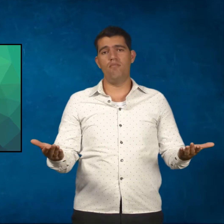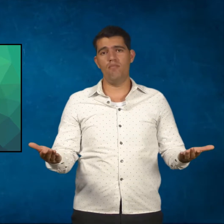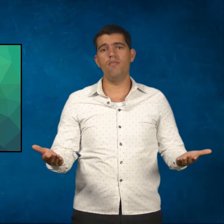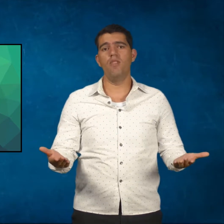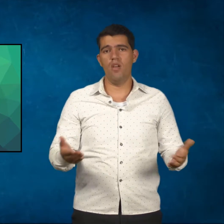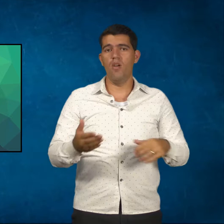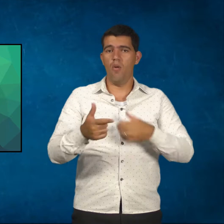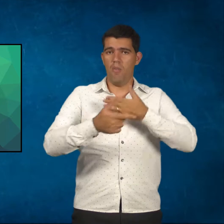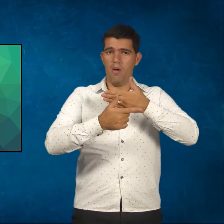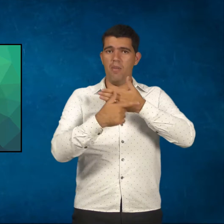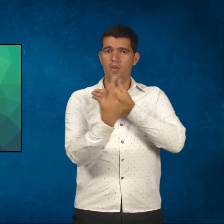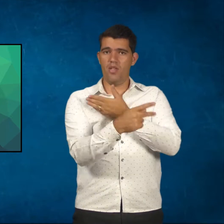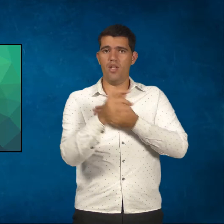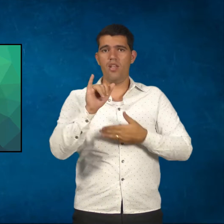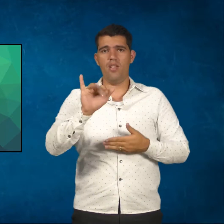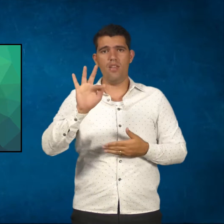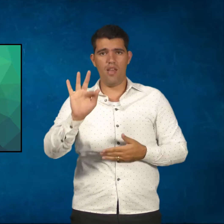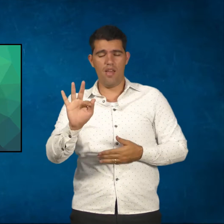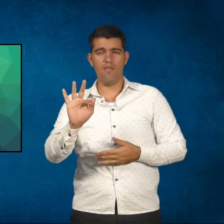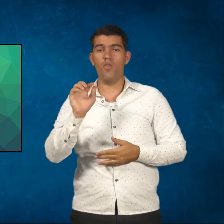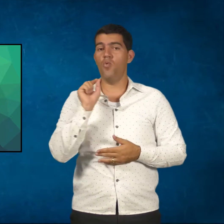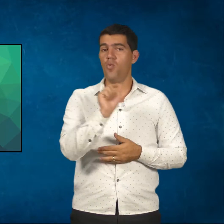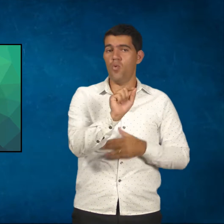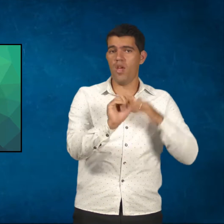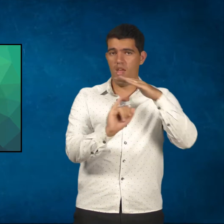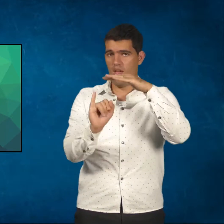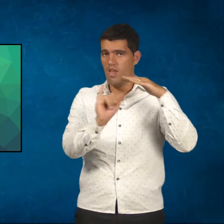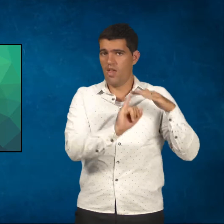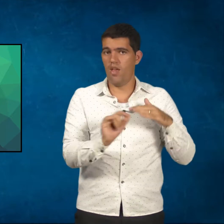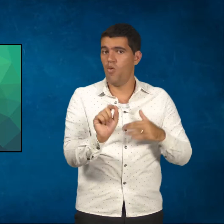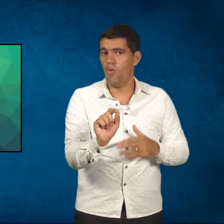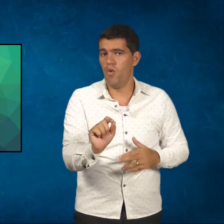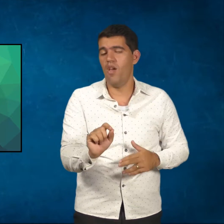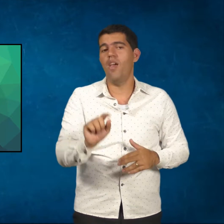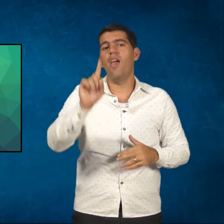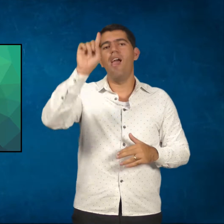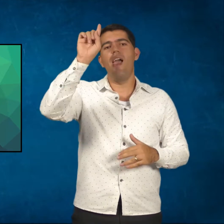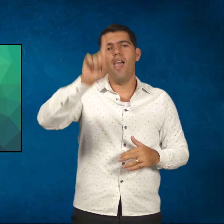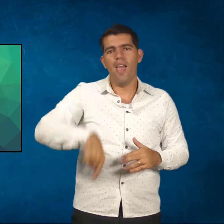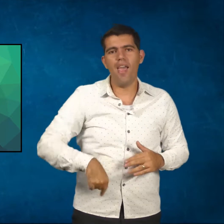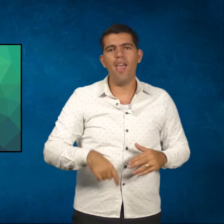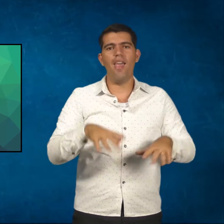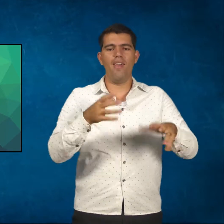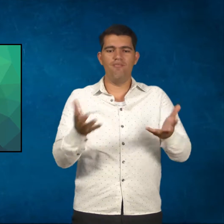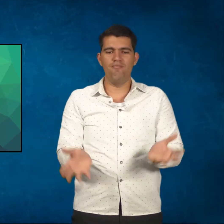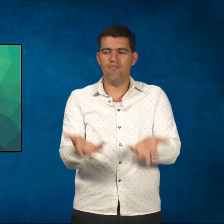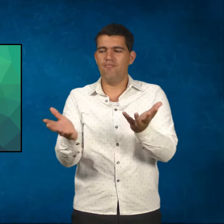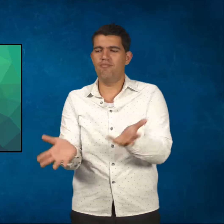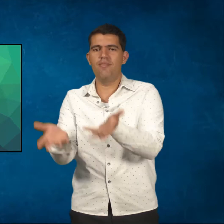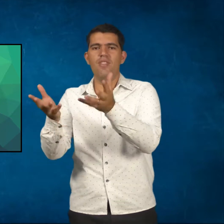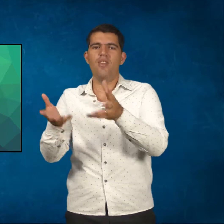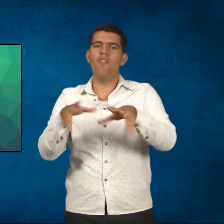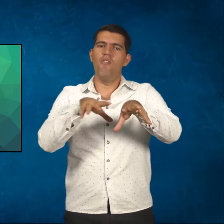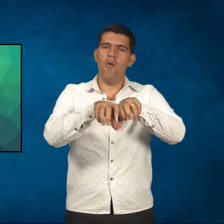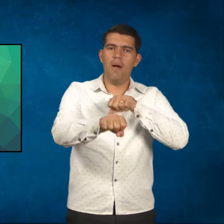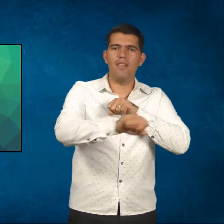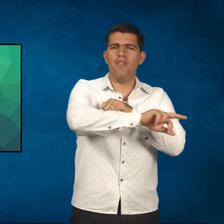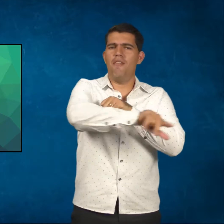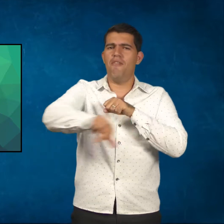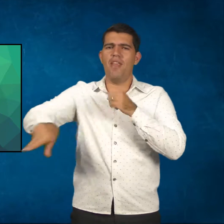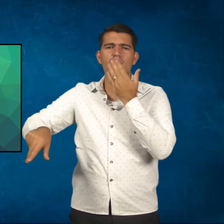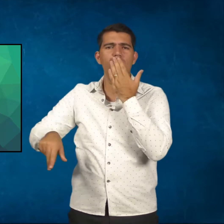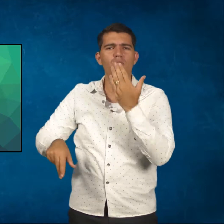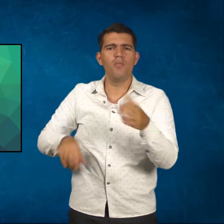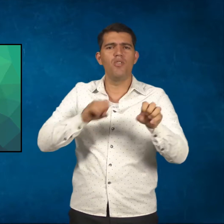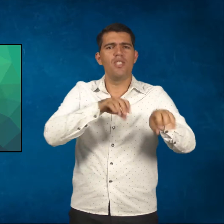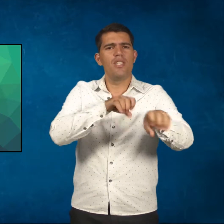fundante dos institutos é o de contribuir para a formação, em seus diversos níveis e modalidades de